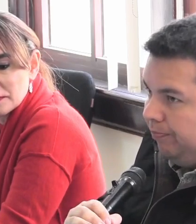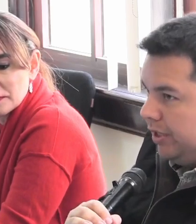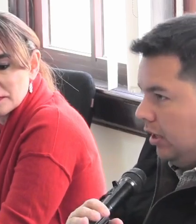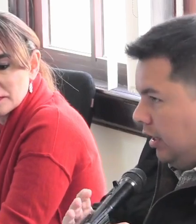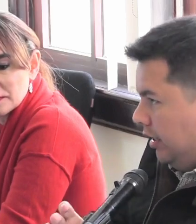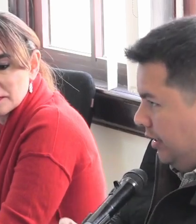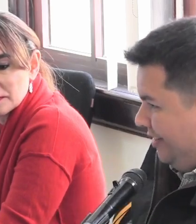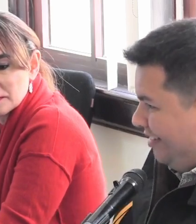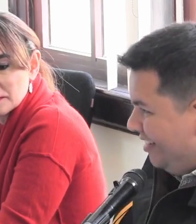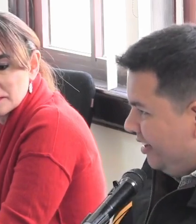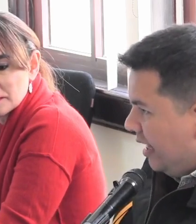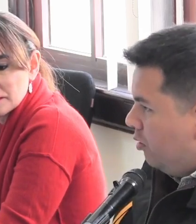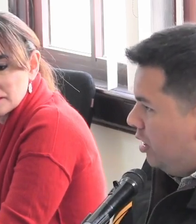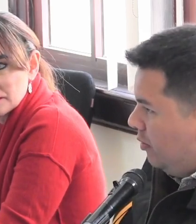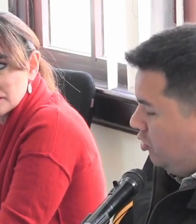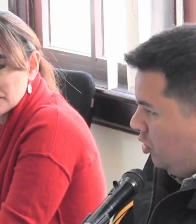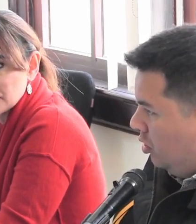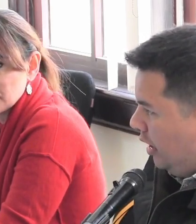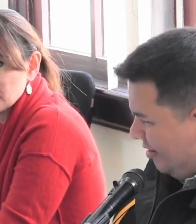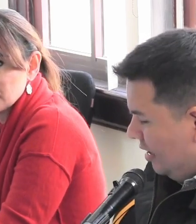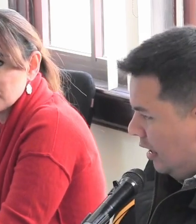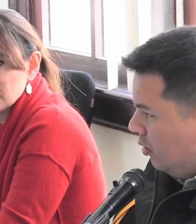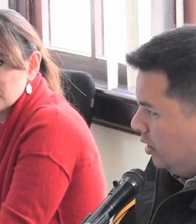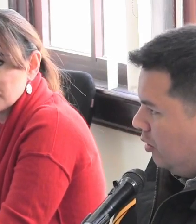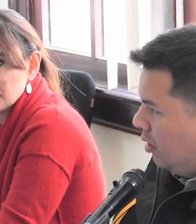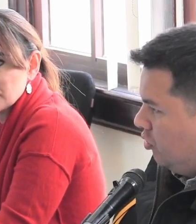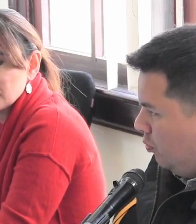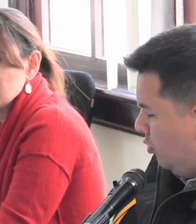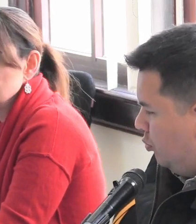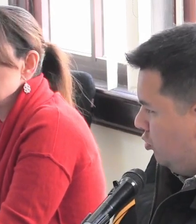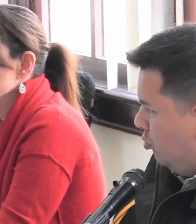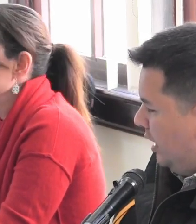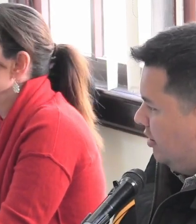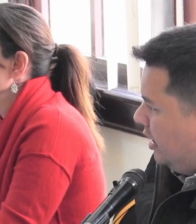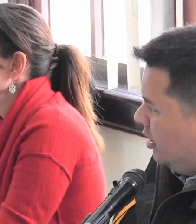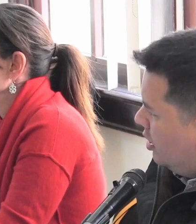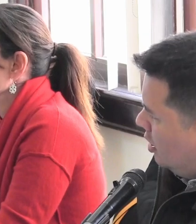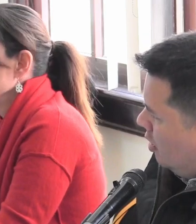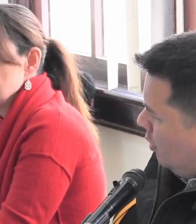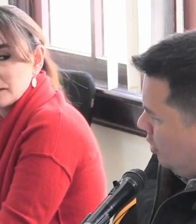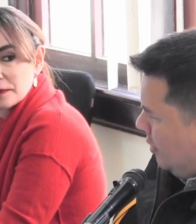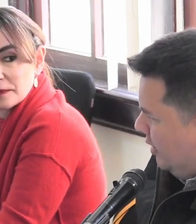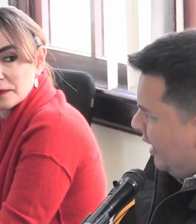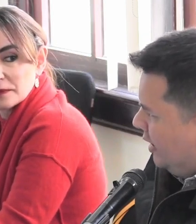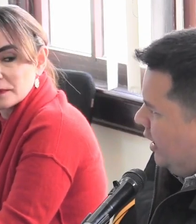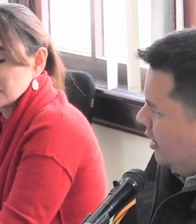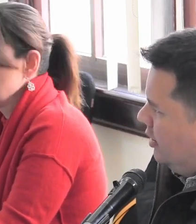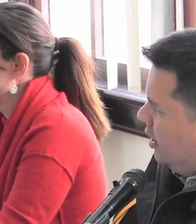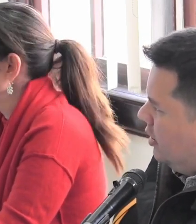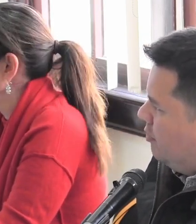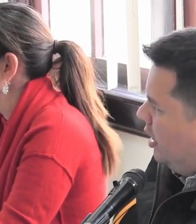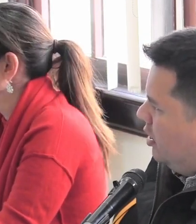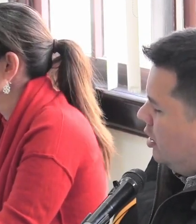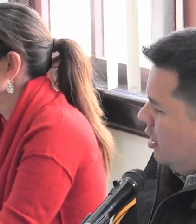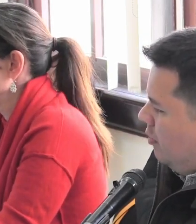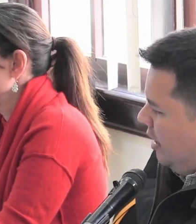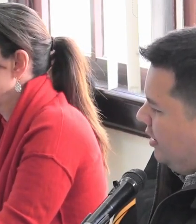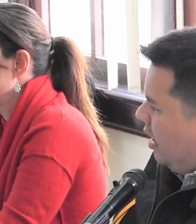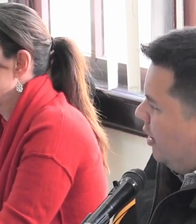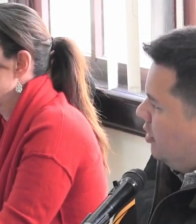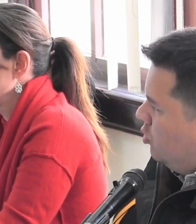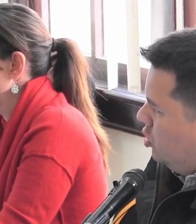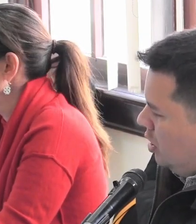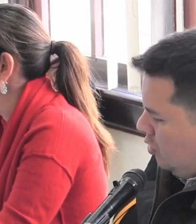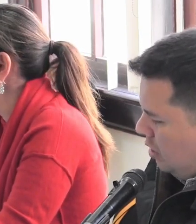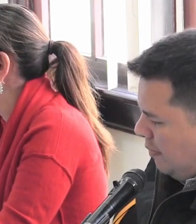ciudad necesita una visión, que sí, claro, tenga una visión por supuesto humanista, pero también técnica, necesita también pies